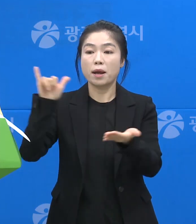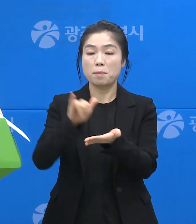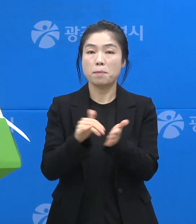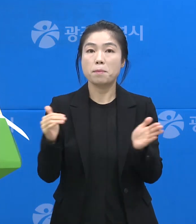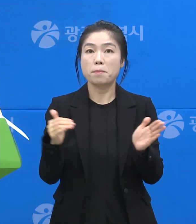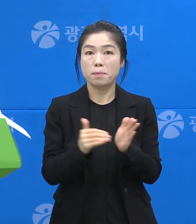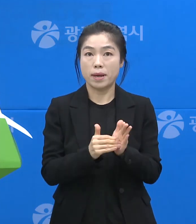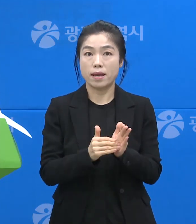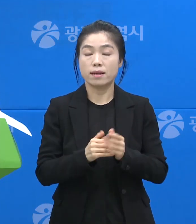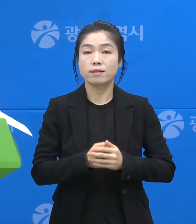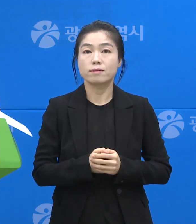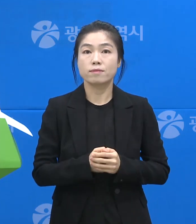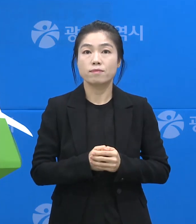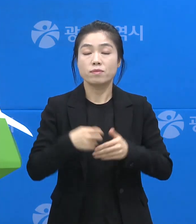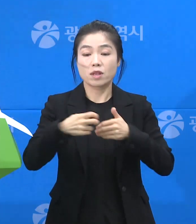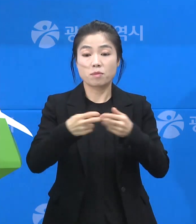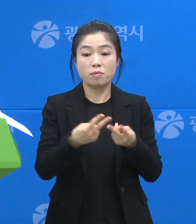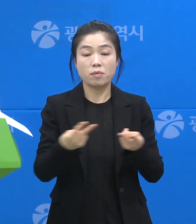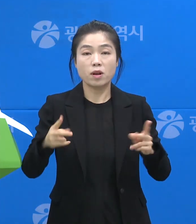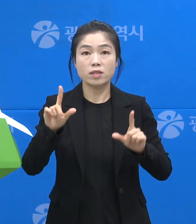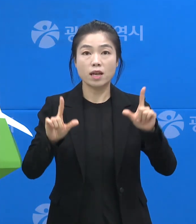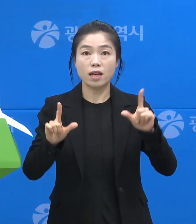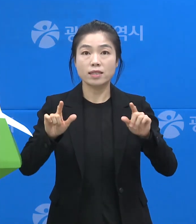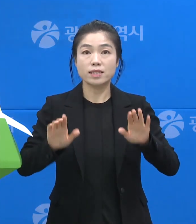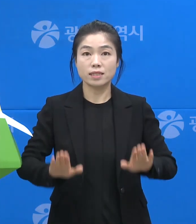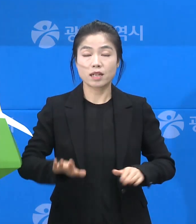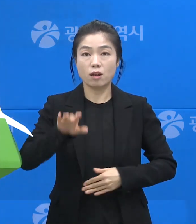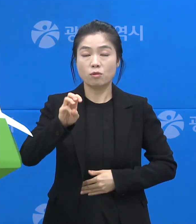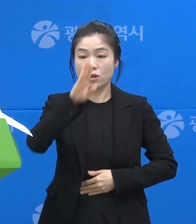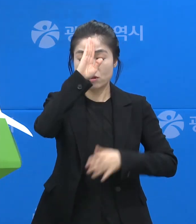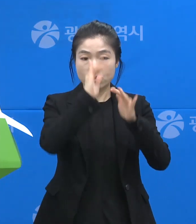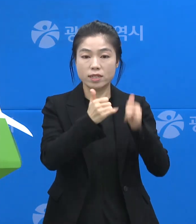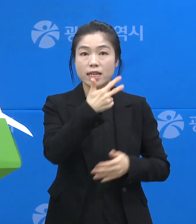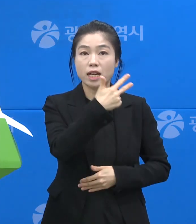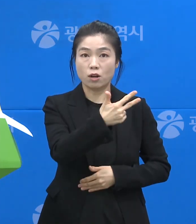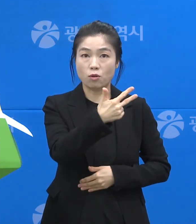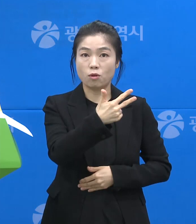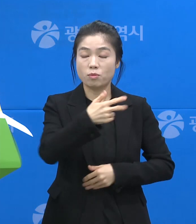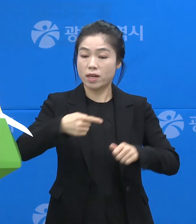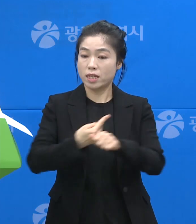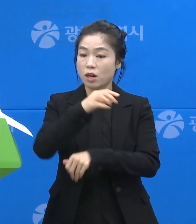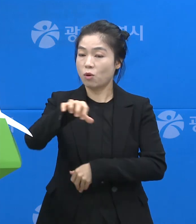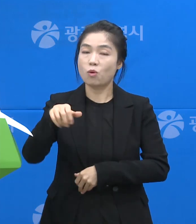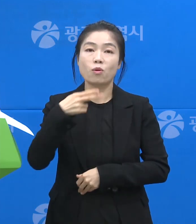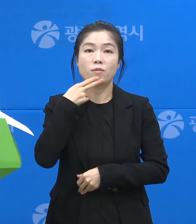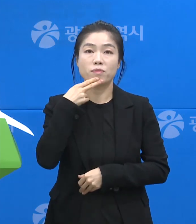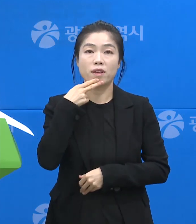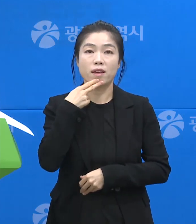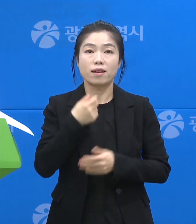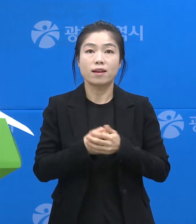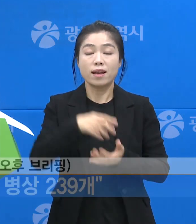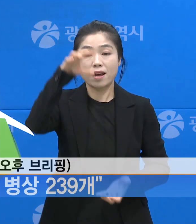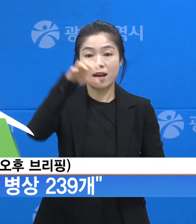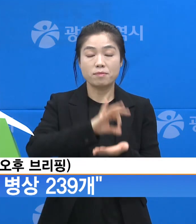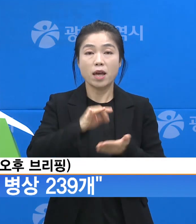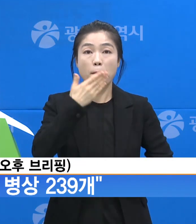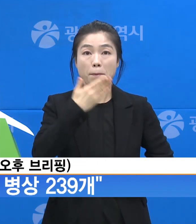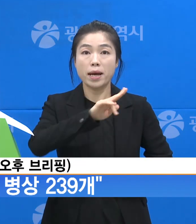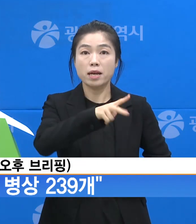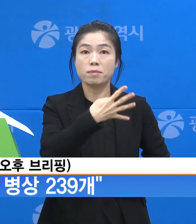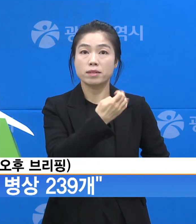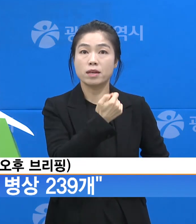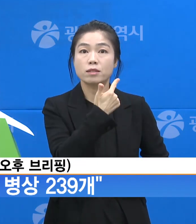입국했습니다. 병상 현황입니다. 이제 우리 광주 환자 7명 있고요. 타시도 환자 없습니다. 총 가용 병상